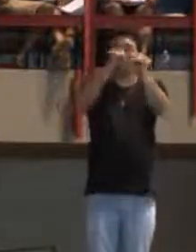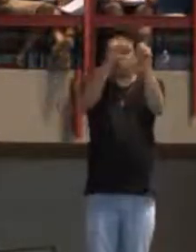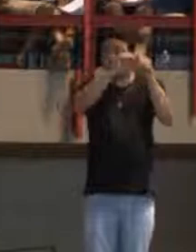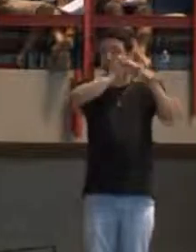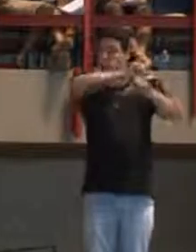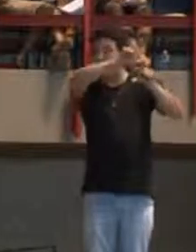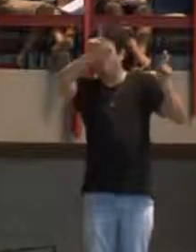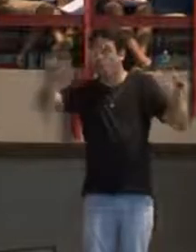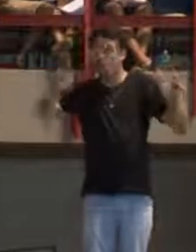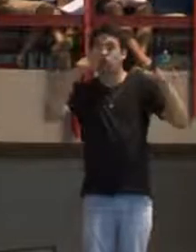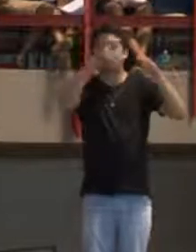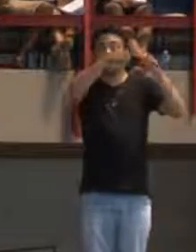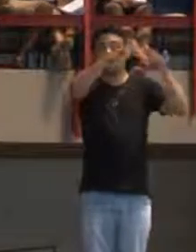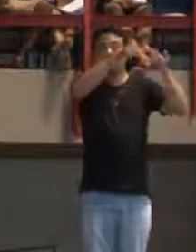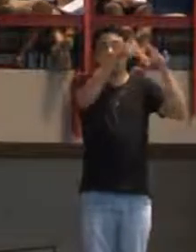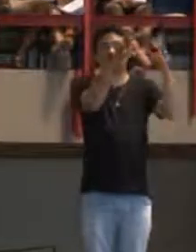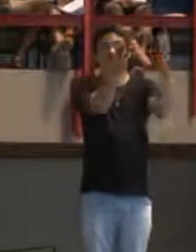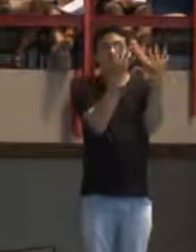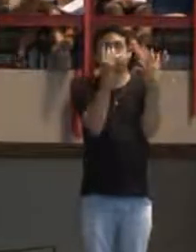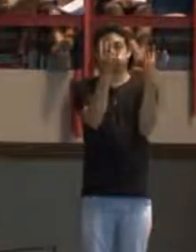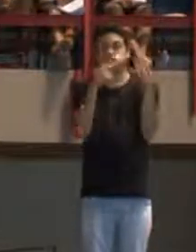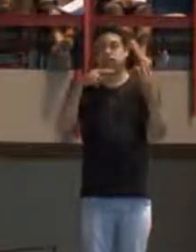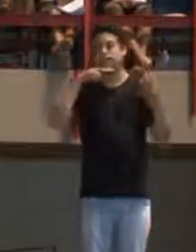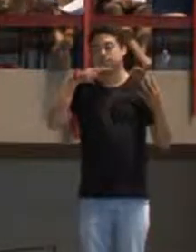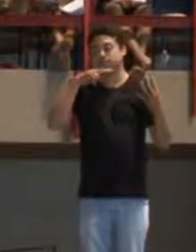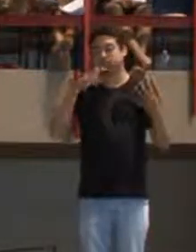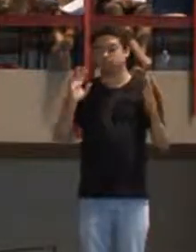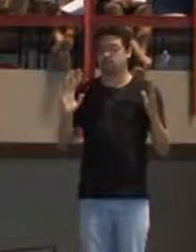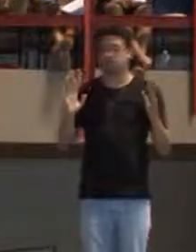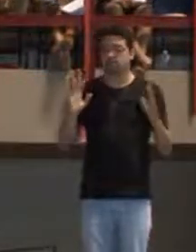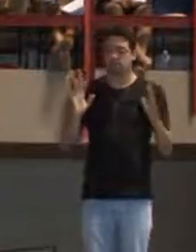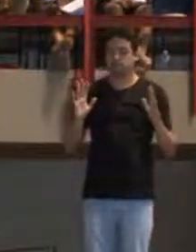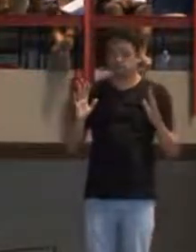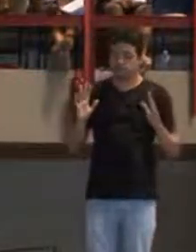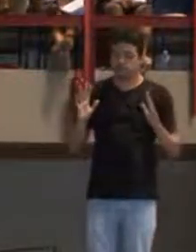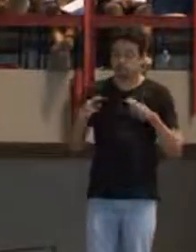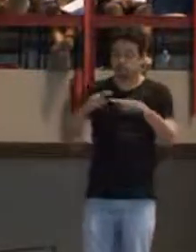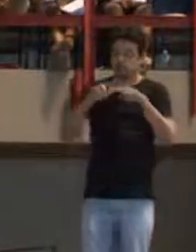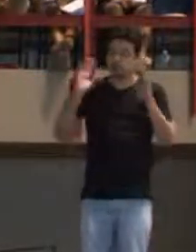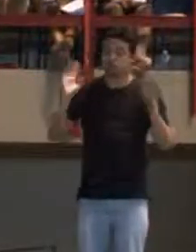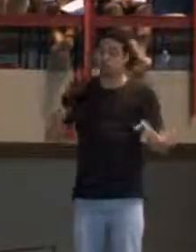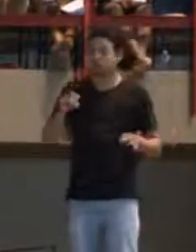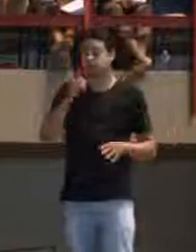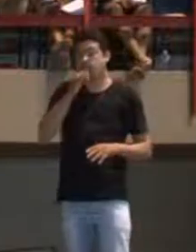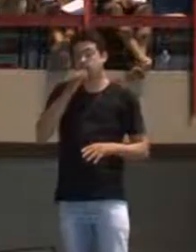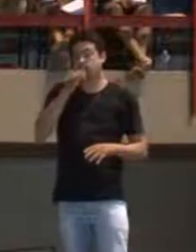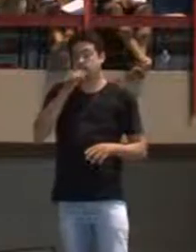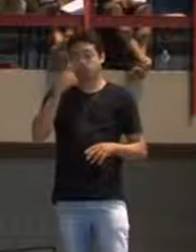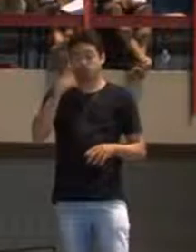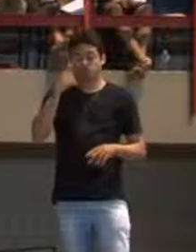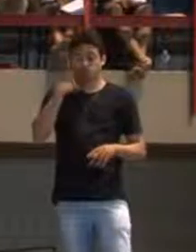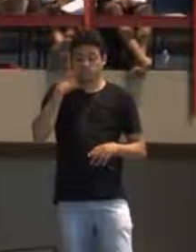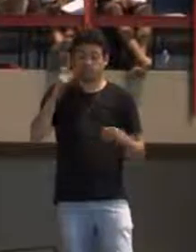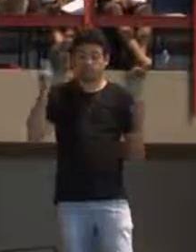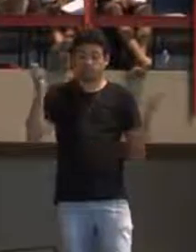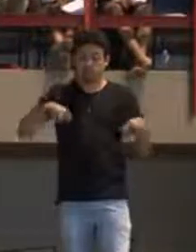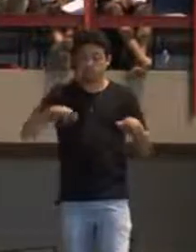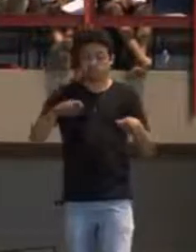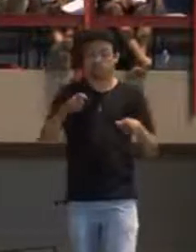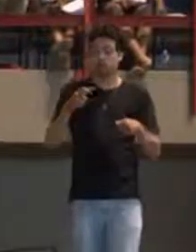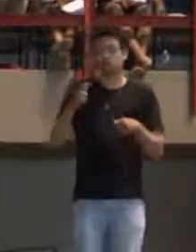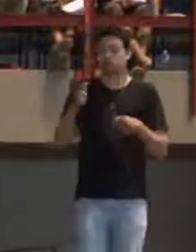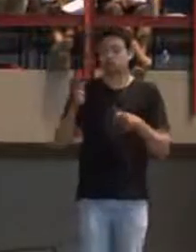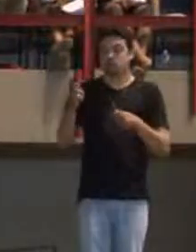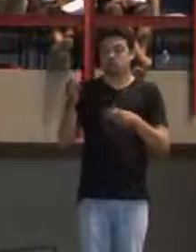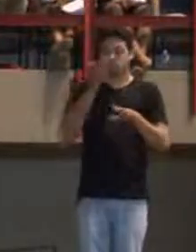Vai gerar mais problema do que solução, tá? Então, o combustível que é a aposta para substituir o